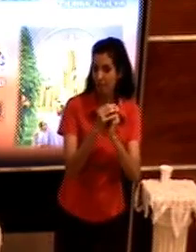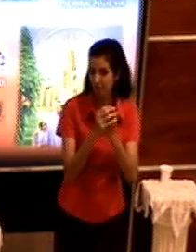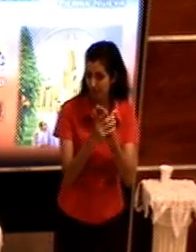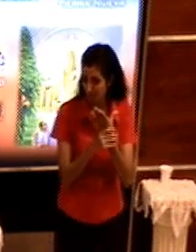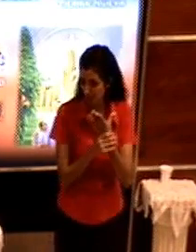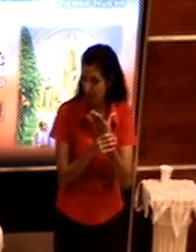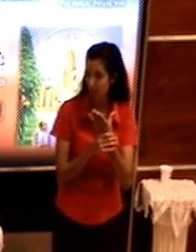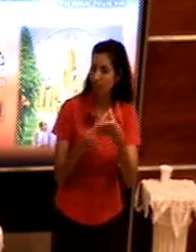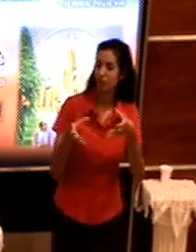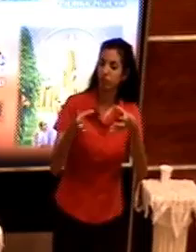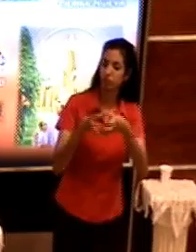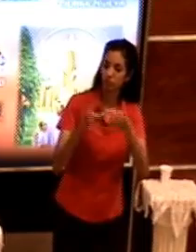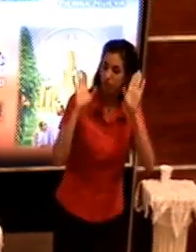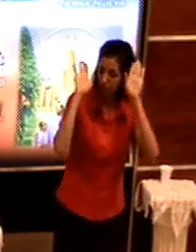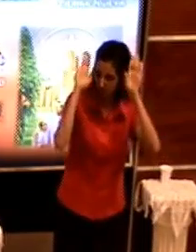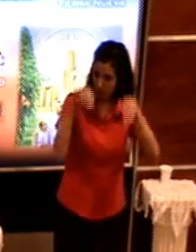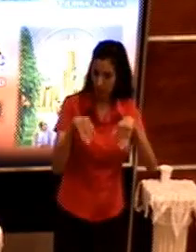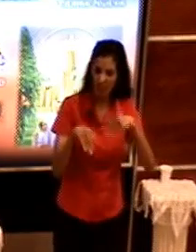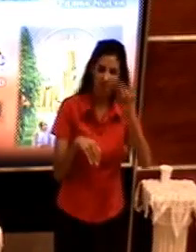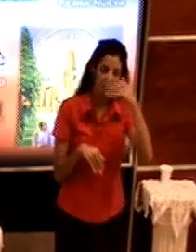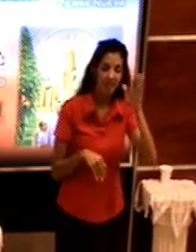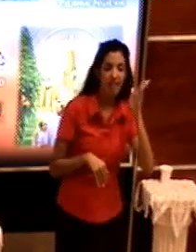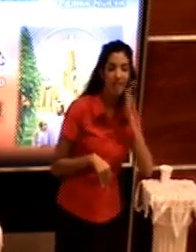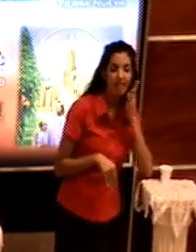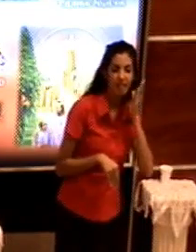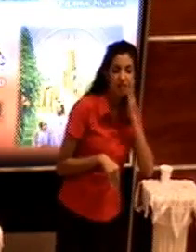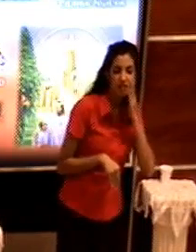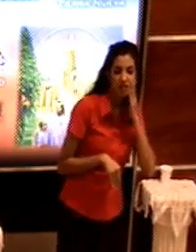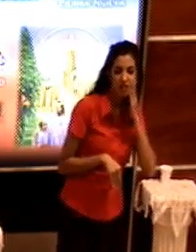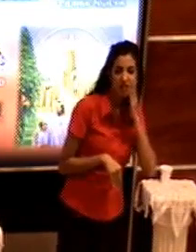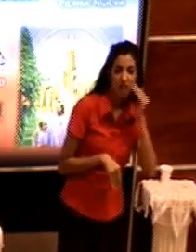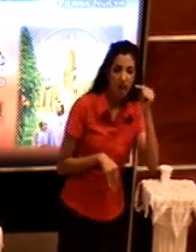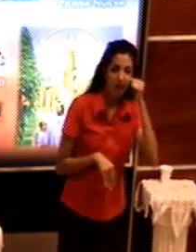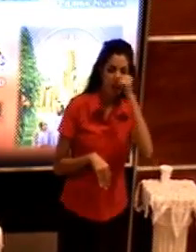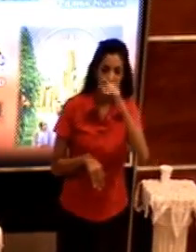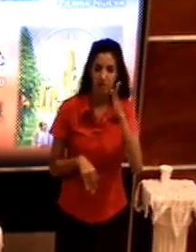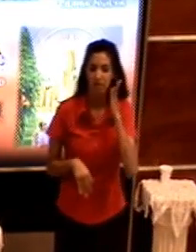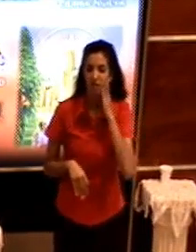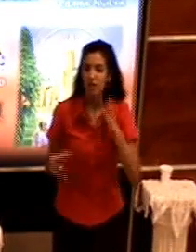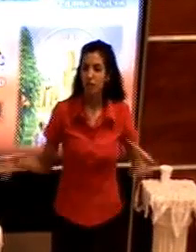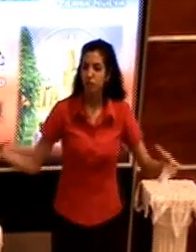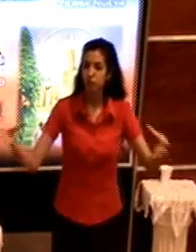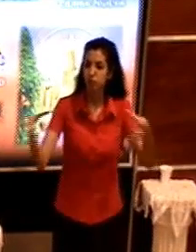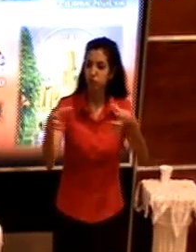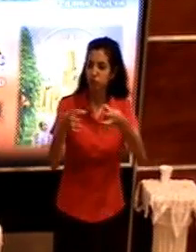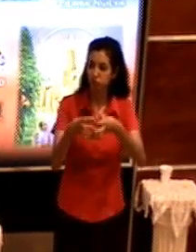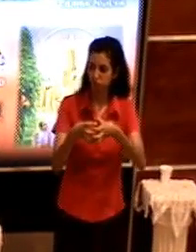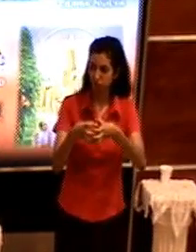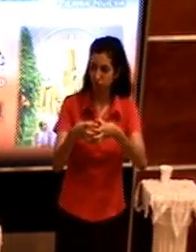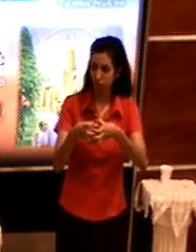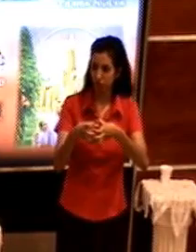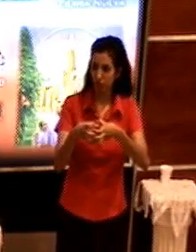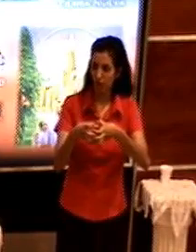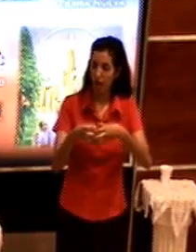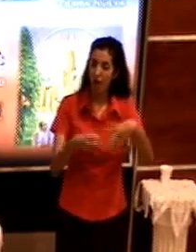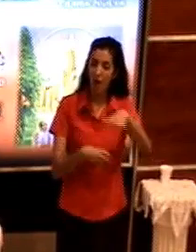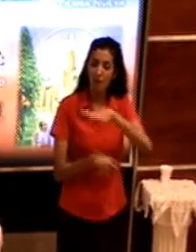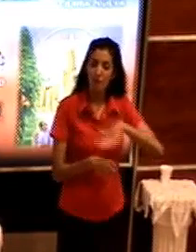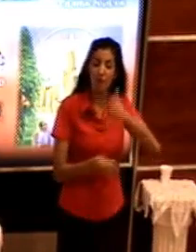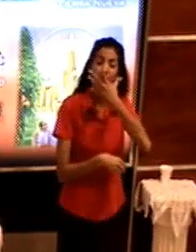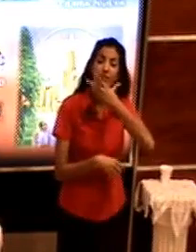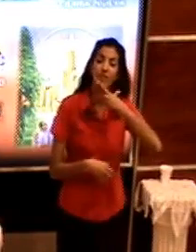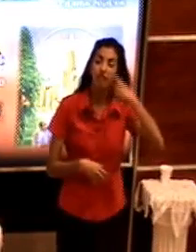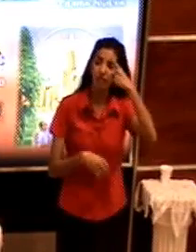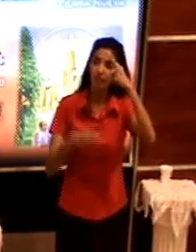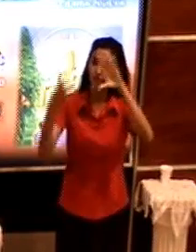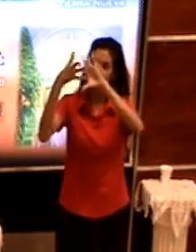Creador, a las 19 horas, como ya dijimos, el pueblo de Dios en el monte de Sión. En